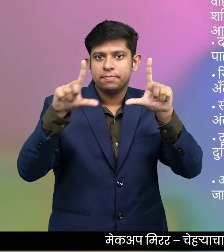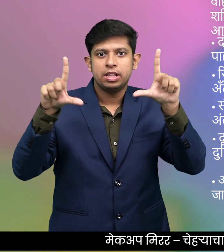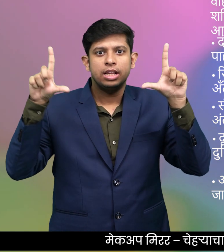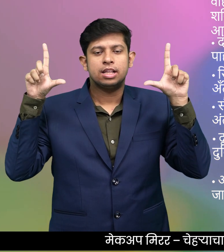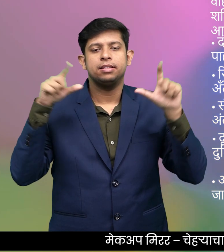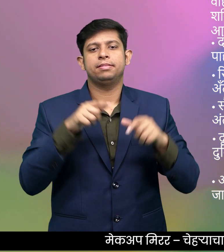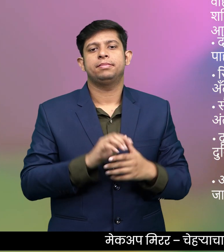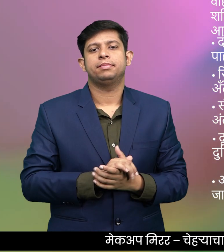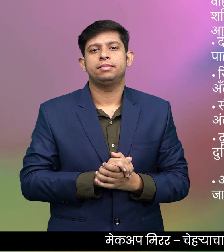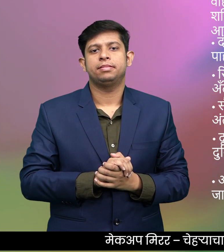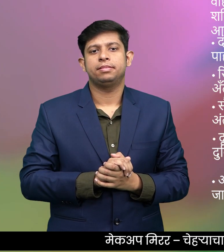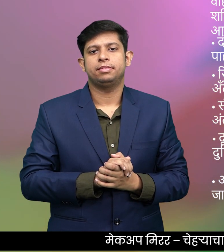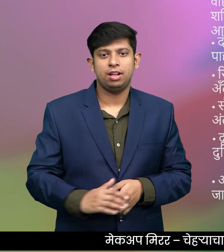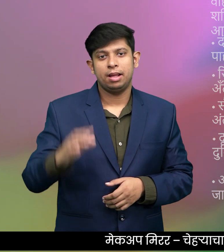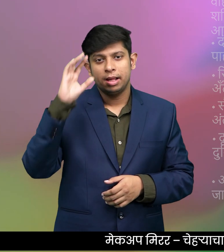the face.